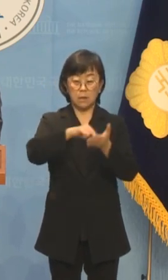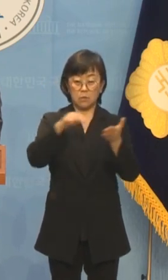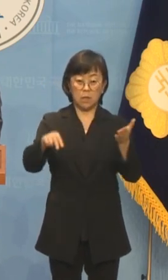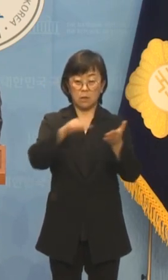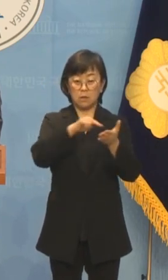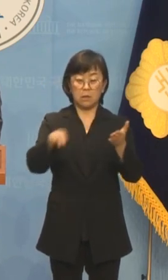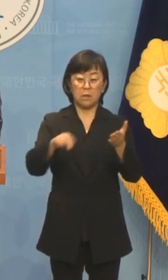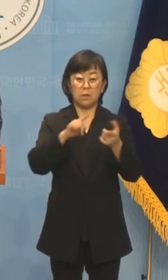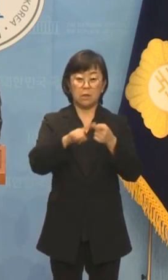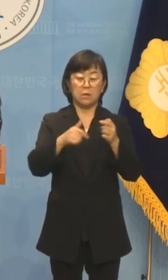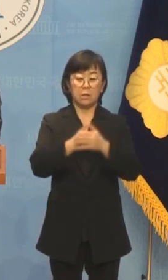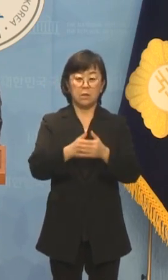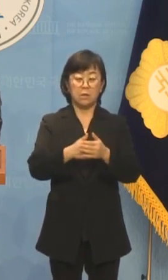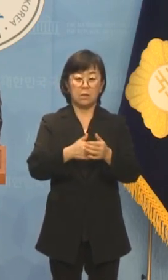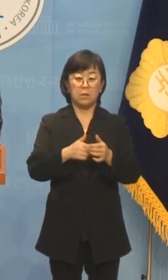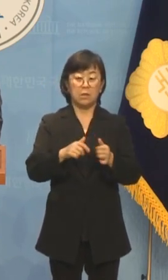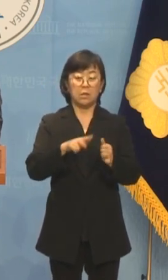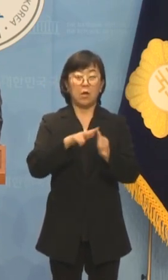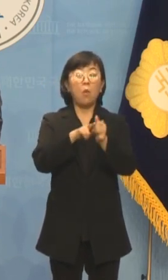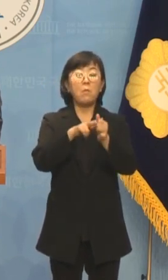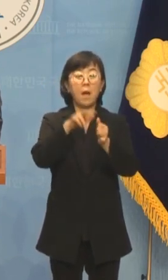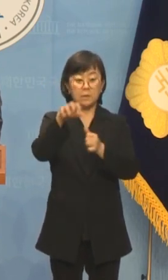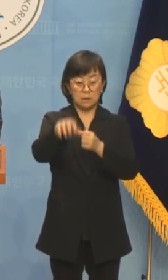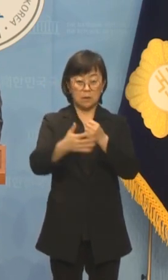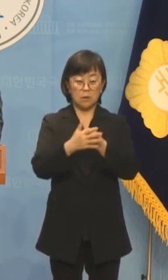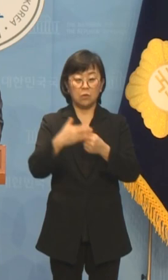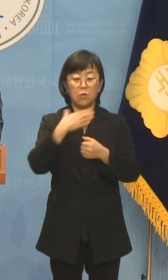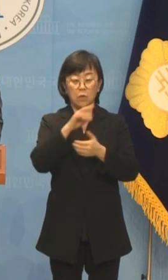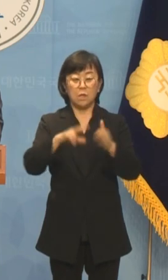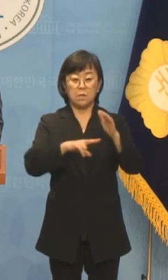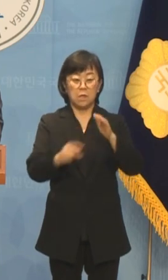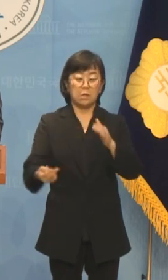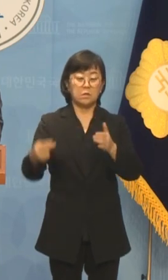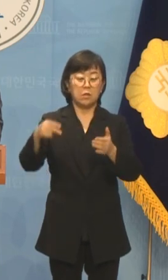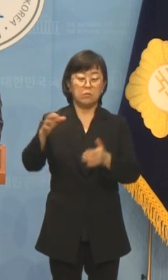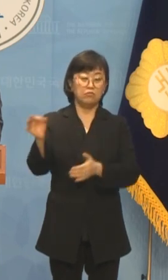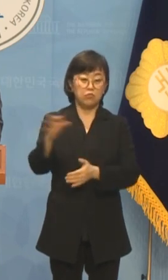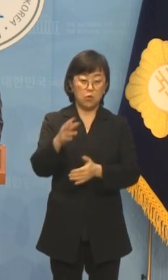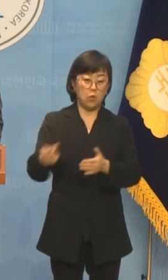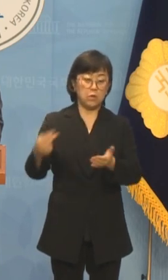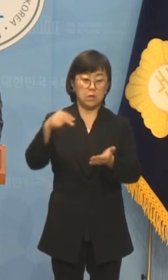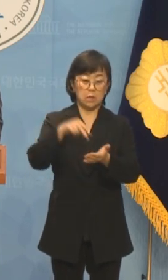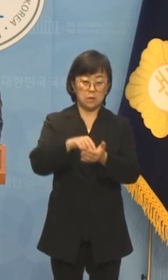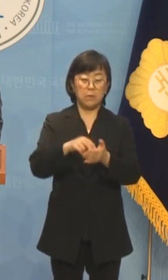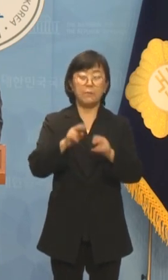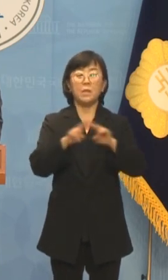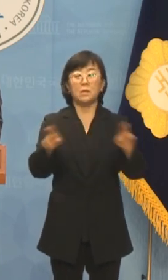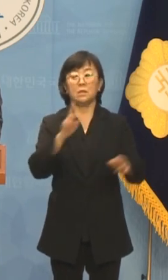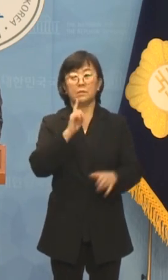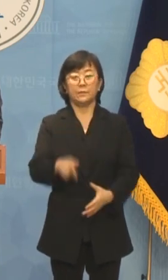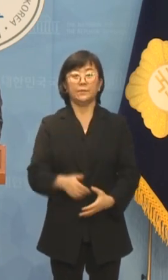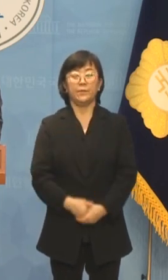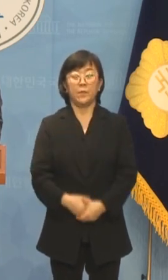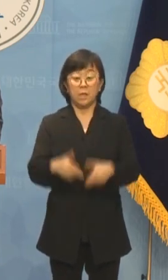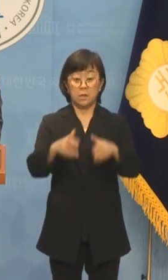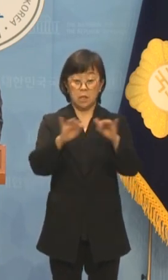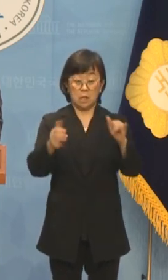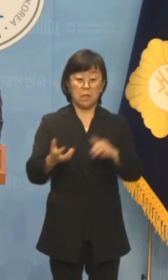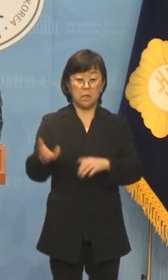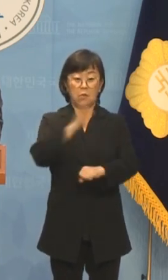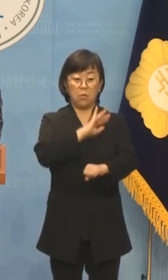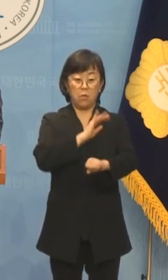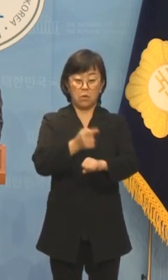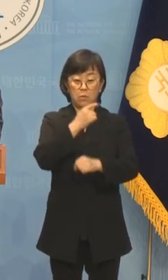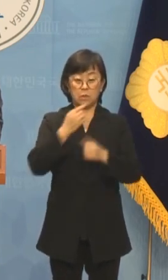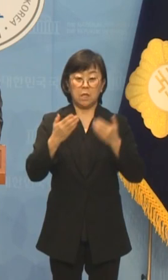역이 경마장이라면서 노인 지하철 무임승차를 폐지하자고 합니다. 장애인 이동권을